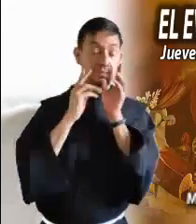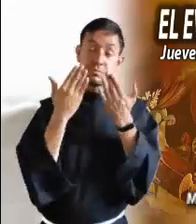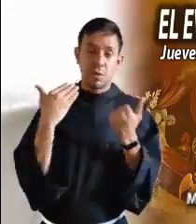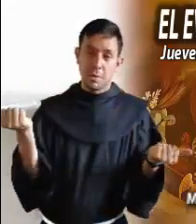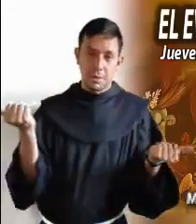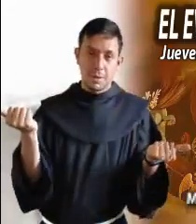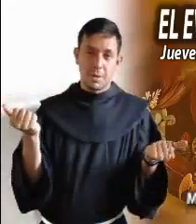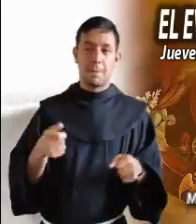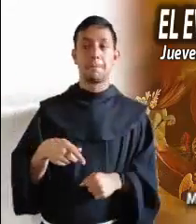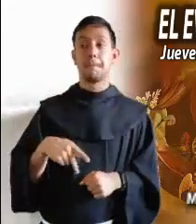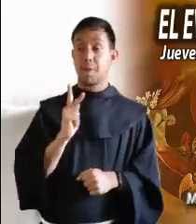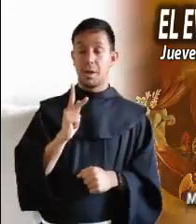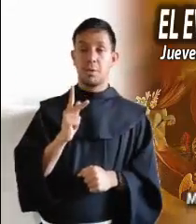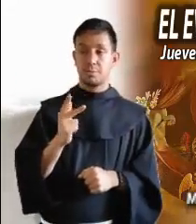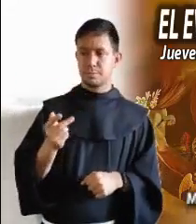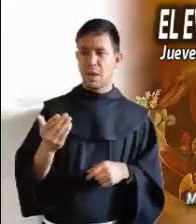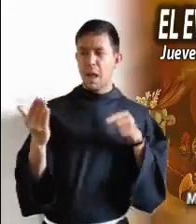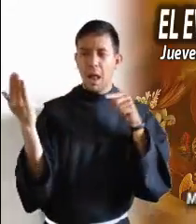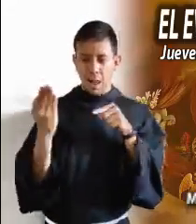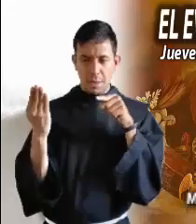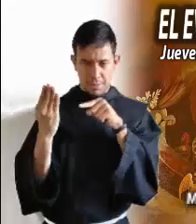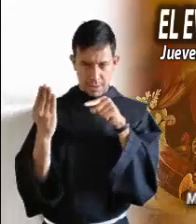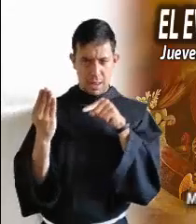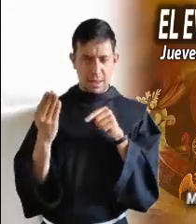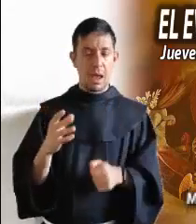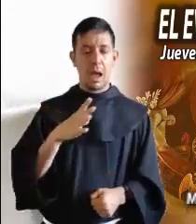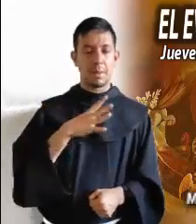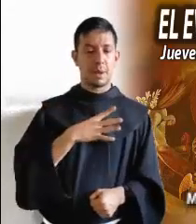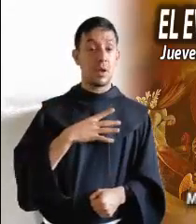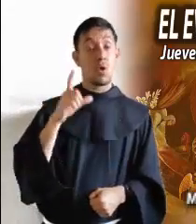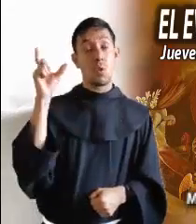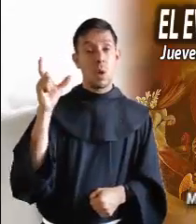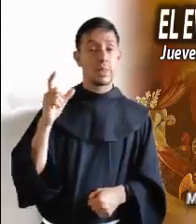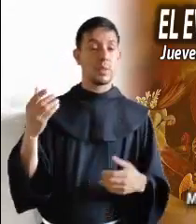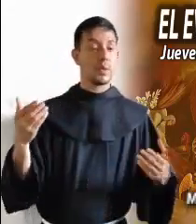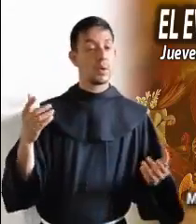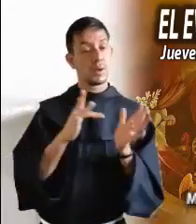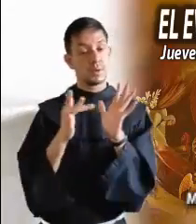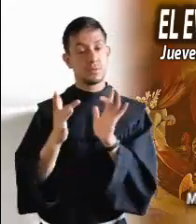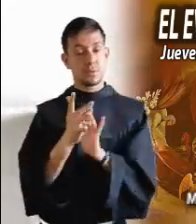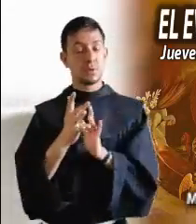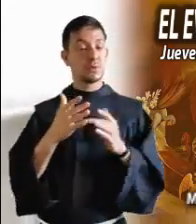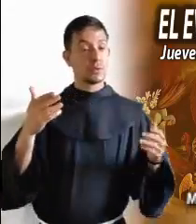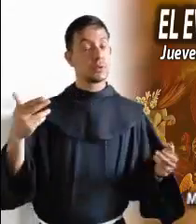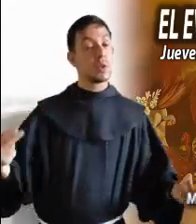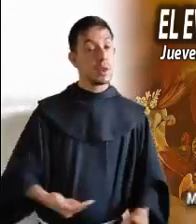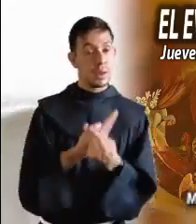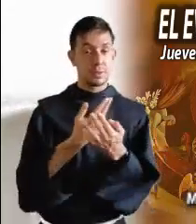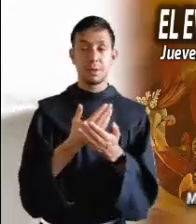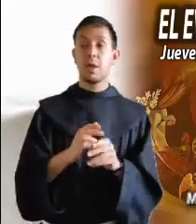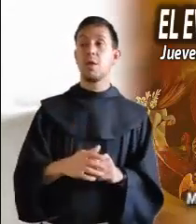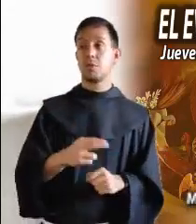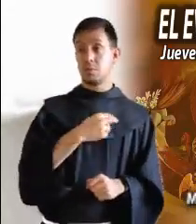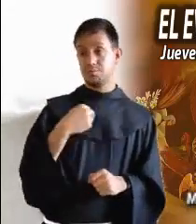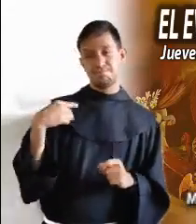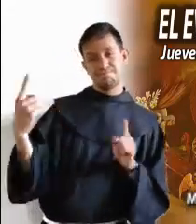del nacimiento de su Hijo Jesús, que nos da la posibilidad de entrar en contacto cercano con